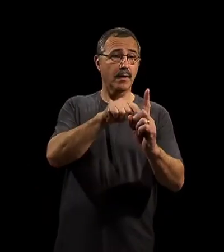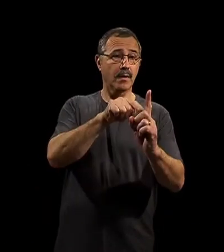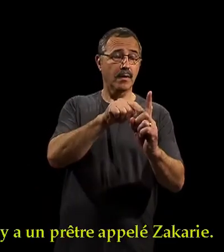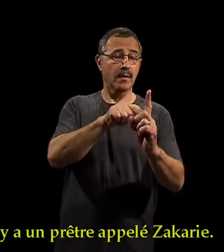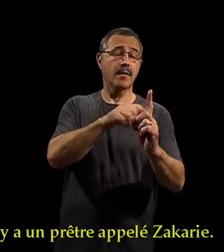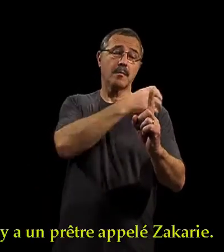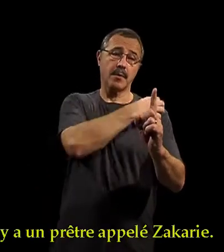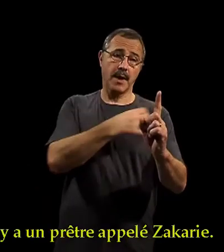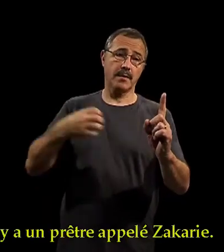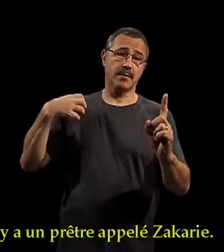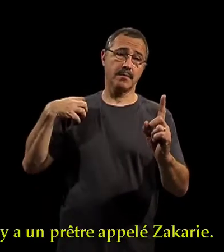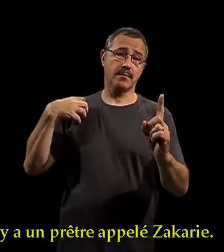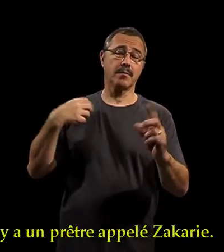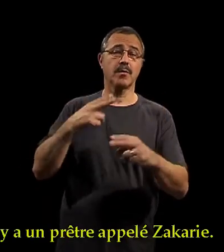il y a un prêtre appelé Zacharie.